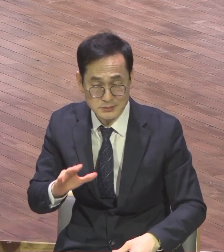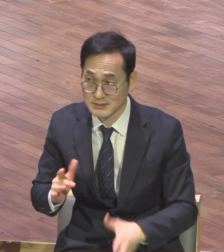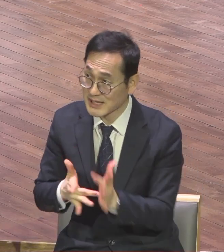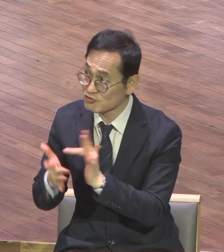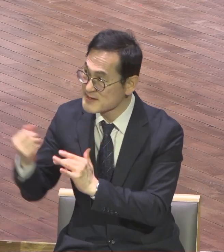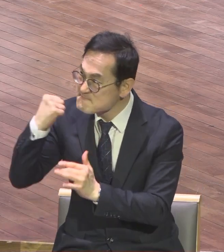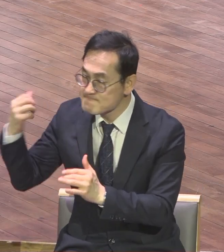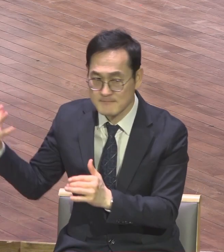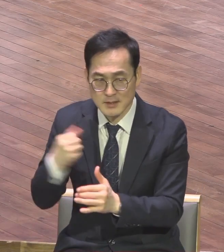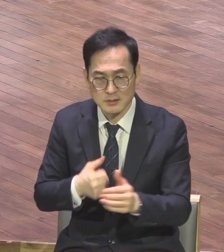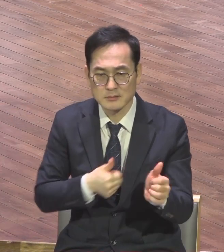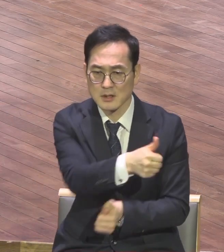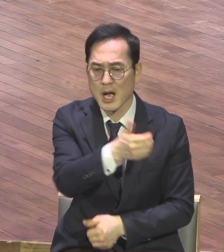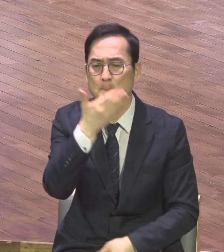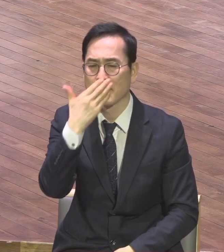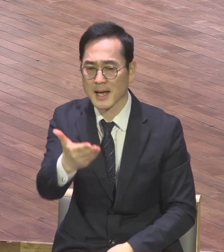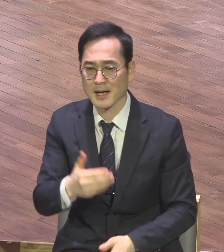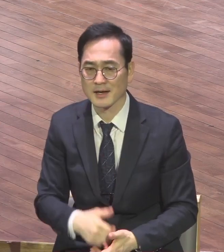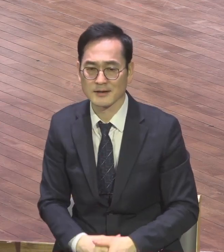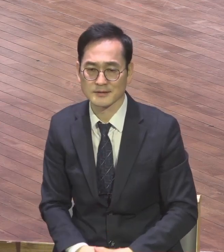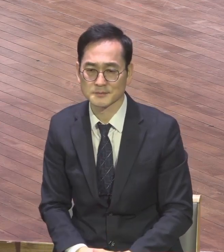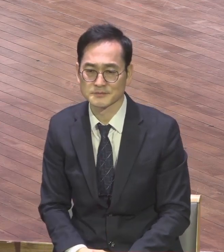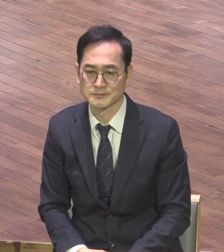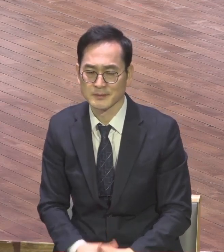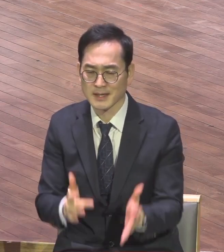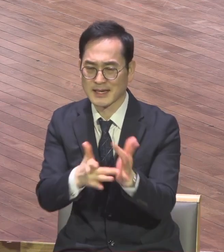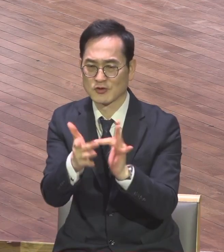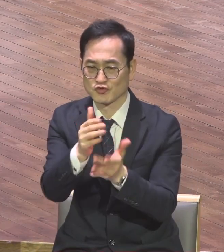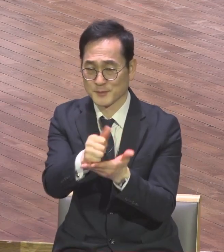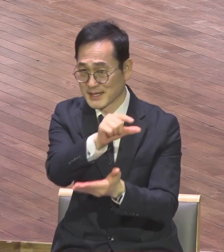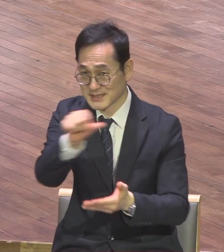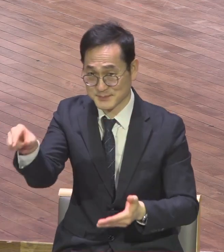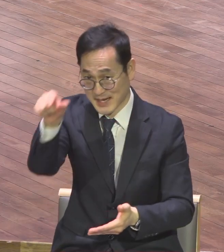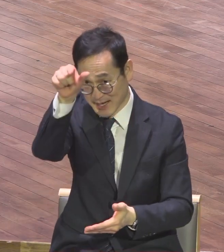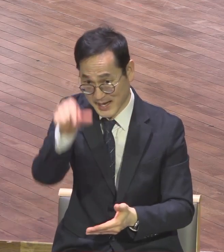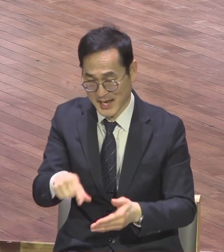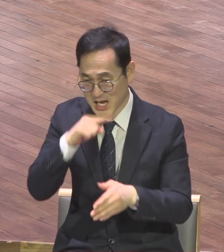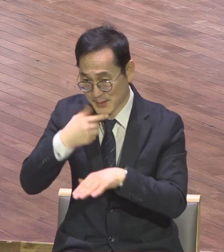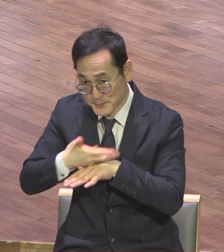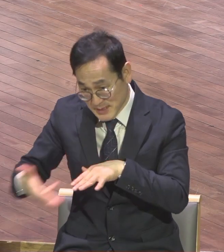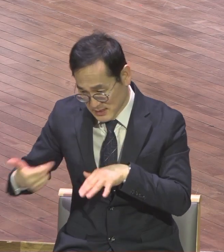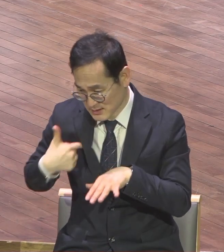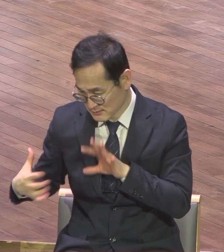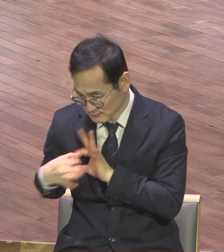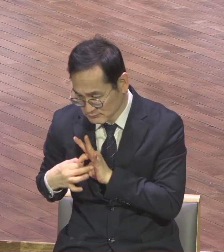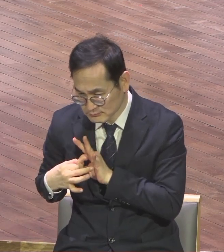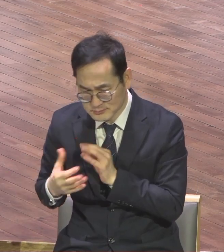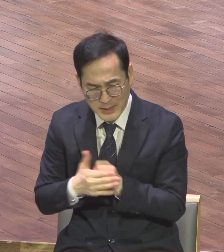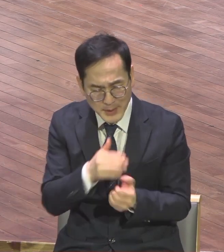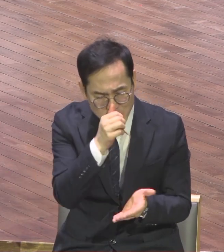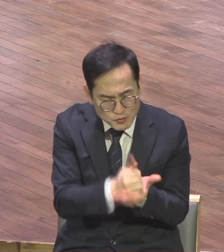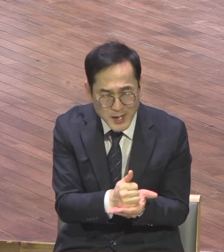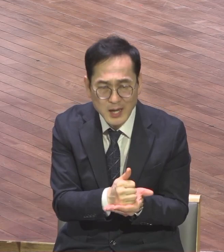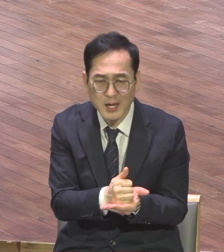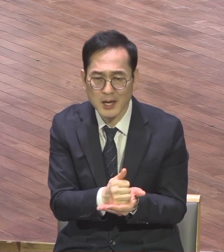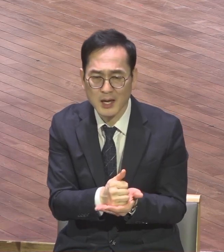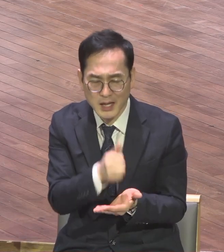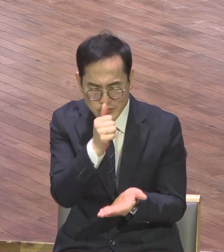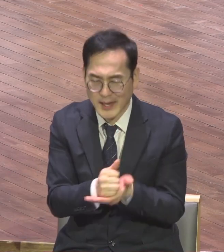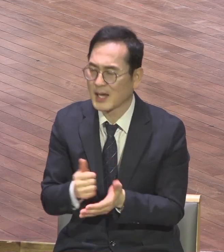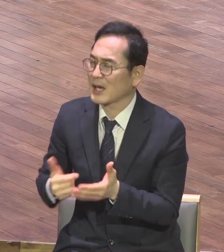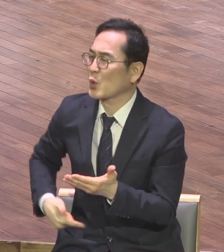아멘. 예수 그리스도의 십자가 피가 내 가슴 속에 흐르고 있기 때문에 죄도 상관없어요.